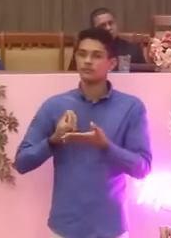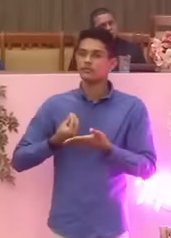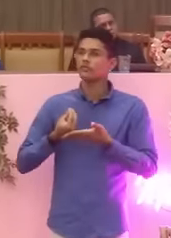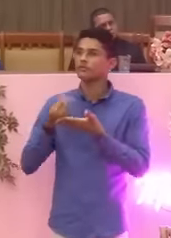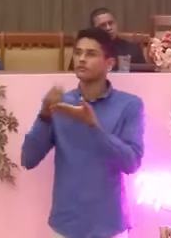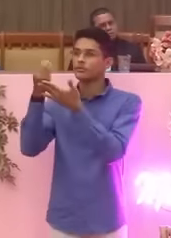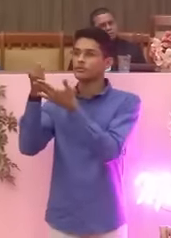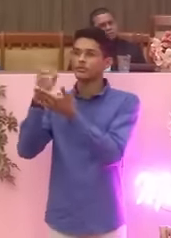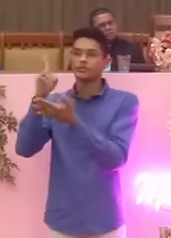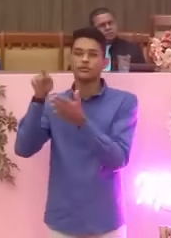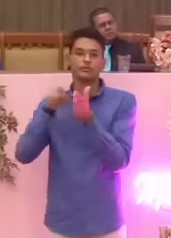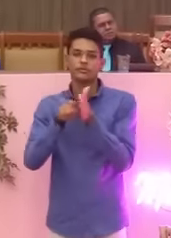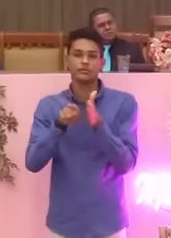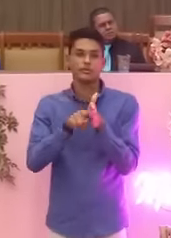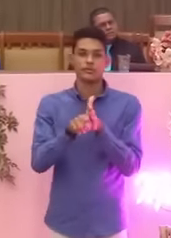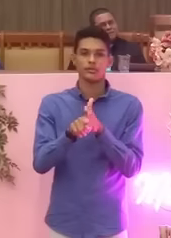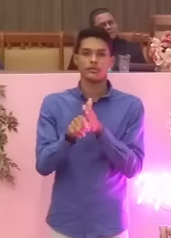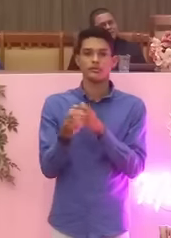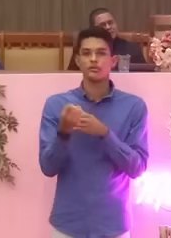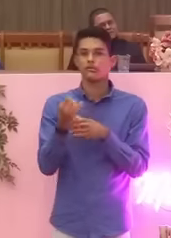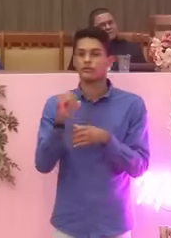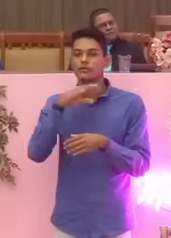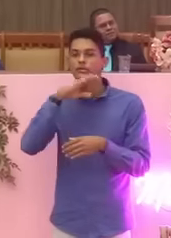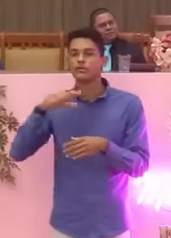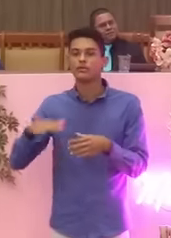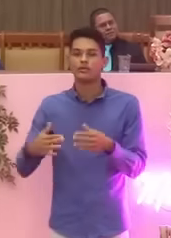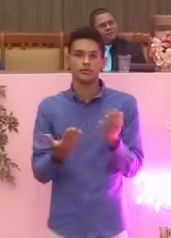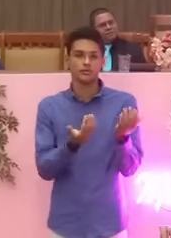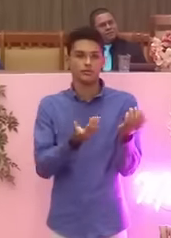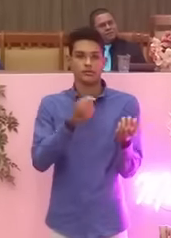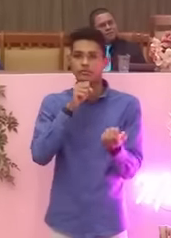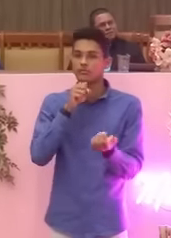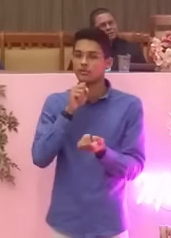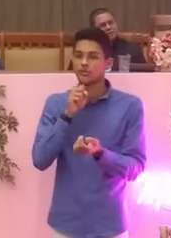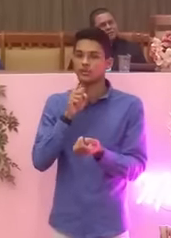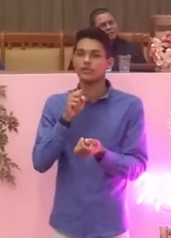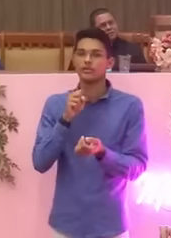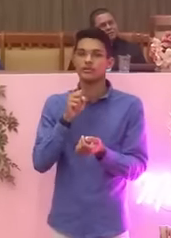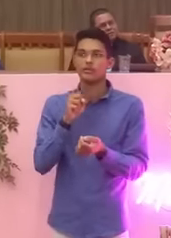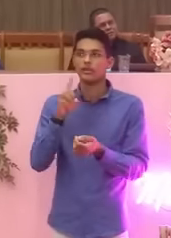é menino se tu é novo se tu é velho ele tá perguntando se tu tem vergonha